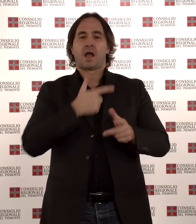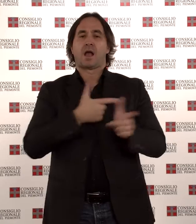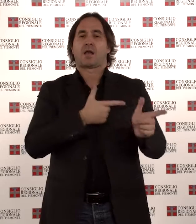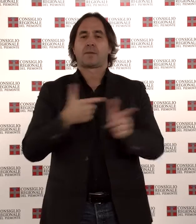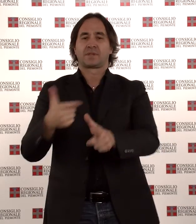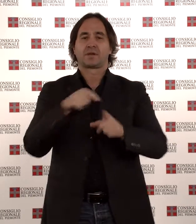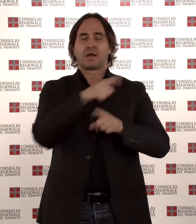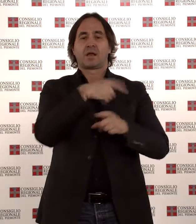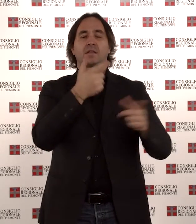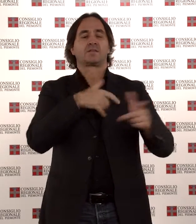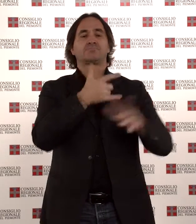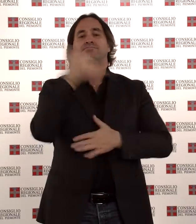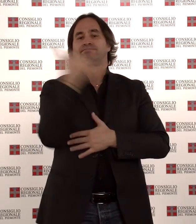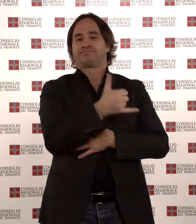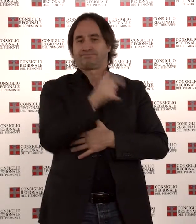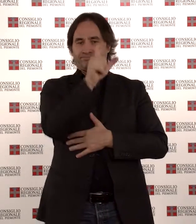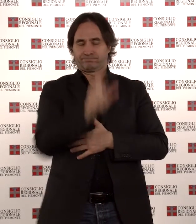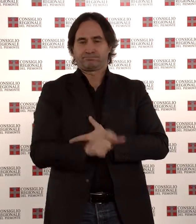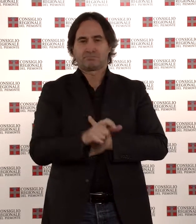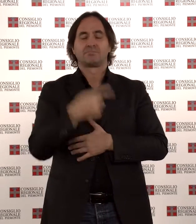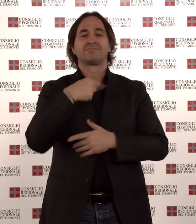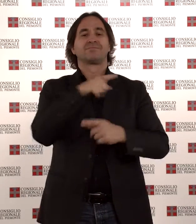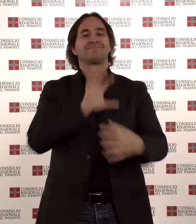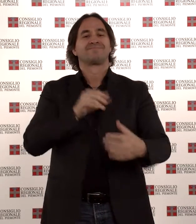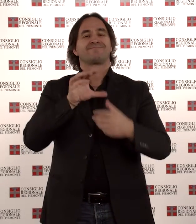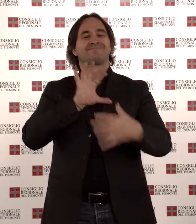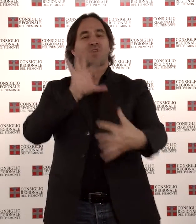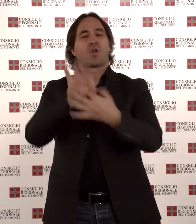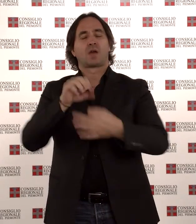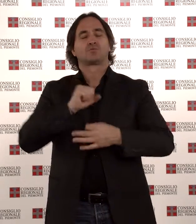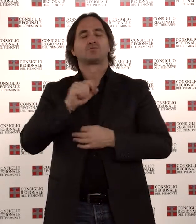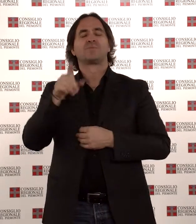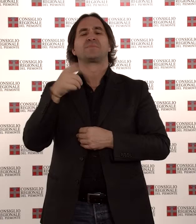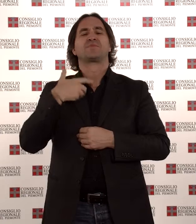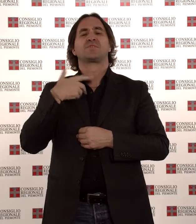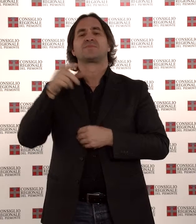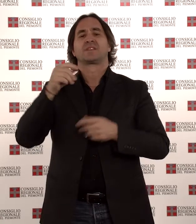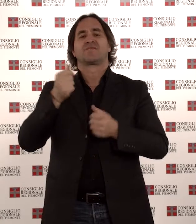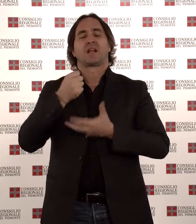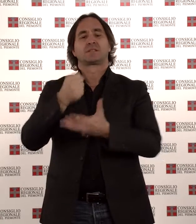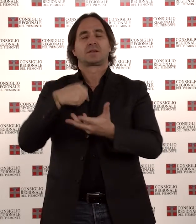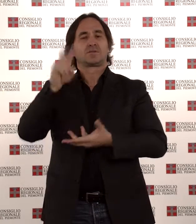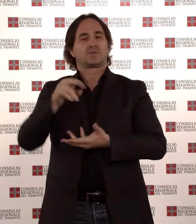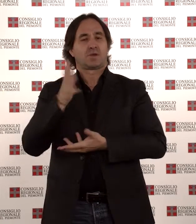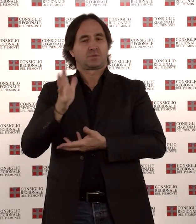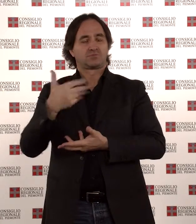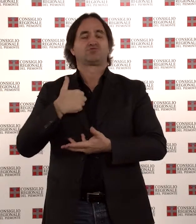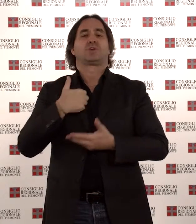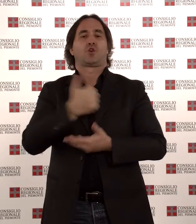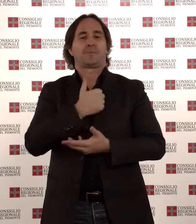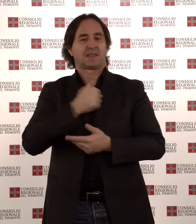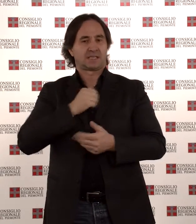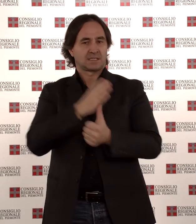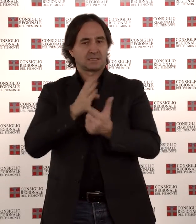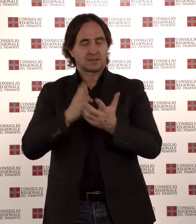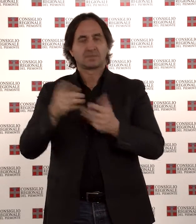Consiglio regionale ha proseguito l'esame del collegato alla finanziaria 2015, effettuato alcune nomine di competenza, discusso e